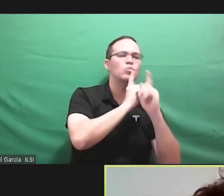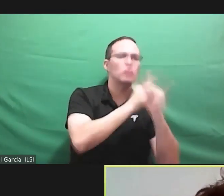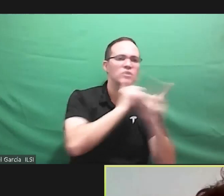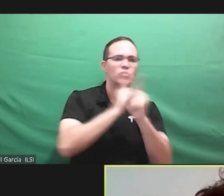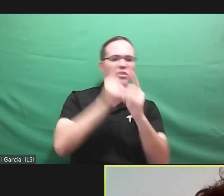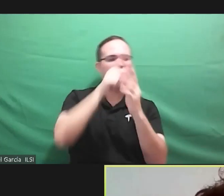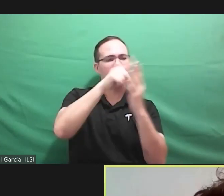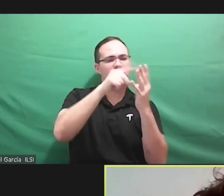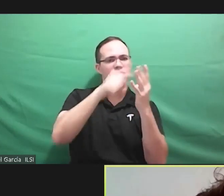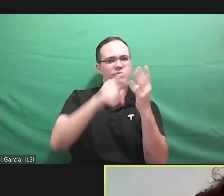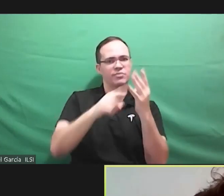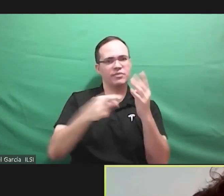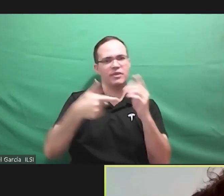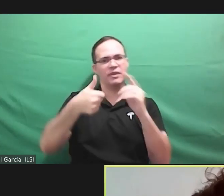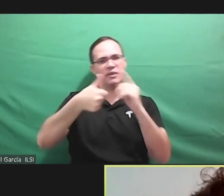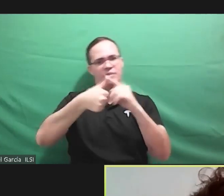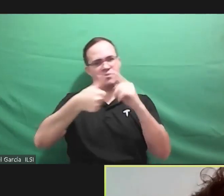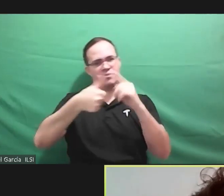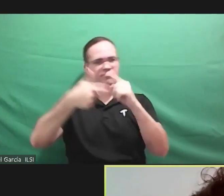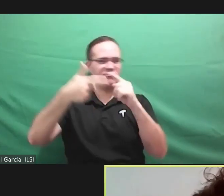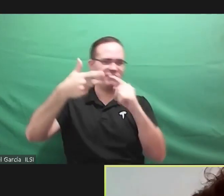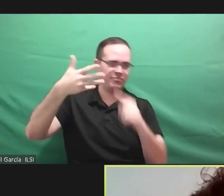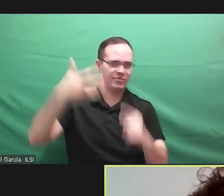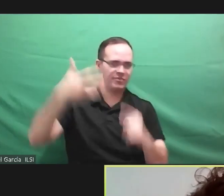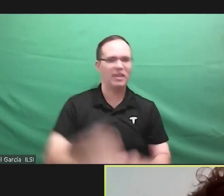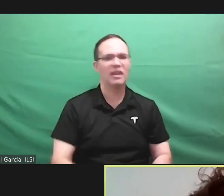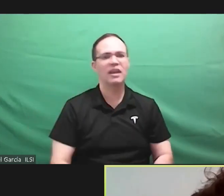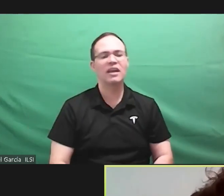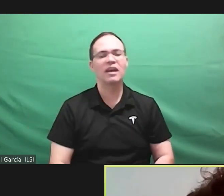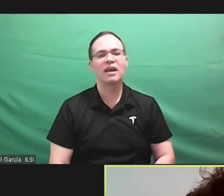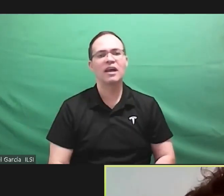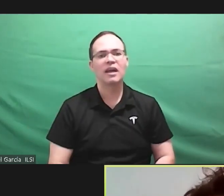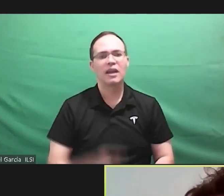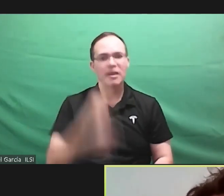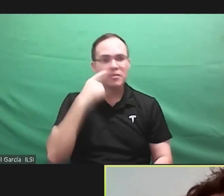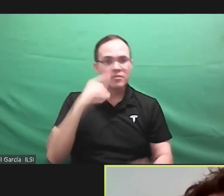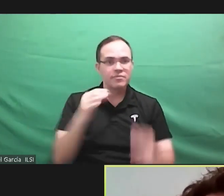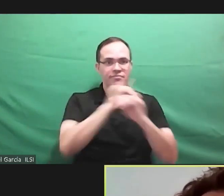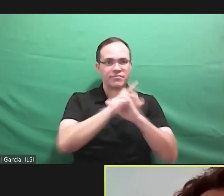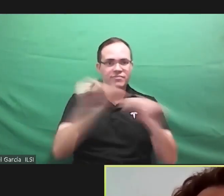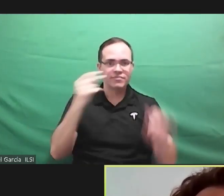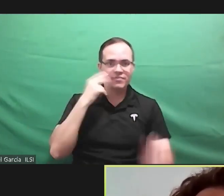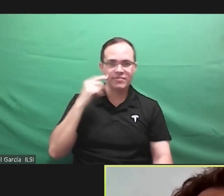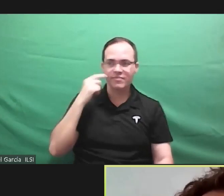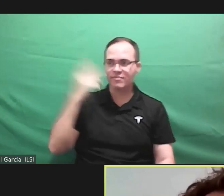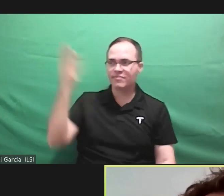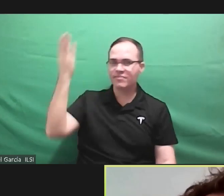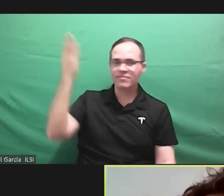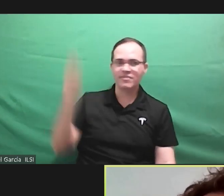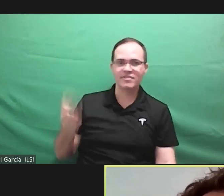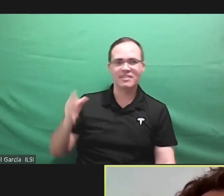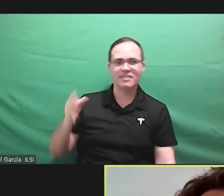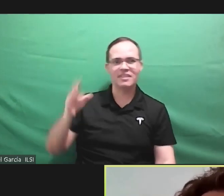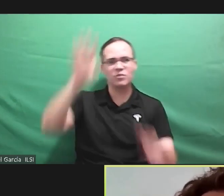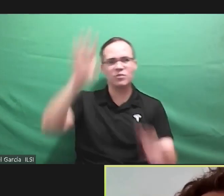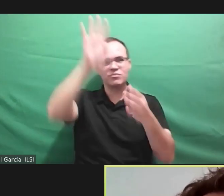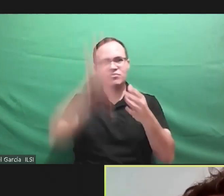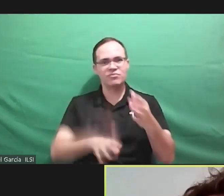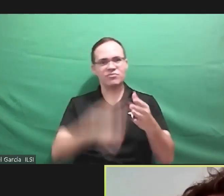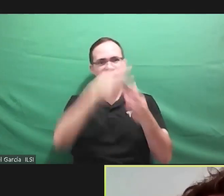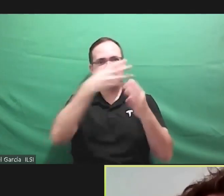Y entonces, para terminar, ahí las pueden ver una tabla con las 6 preguntas. Y